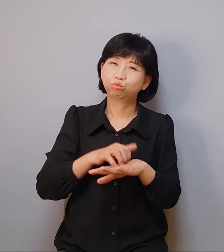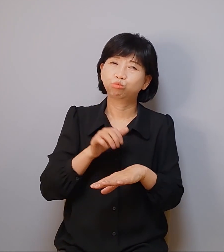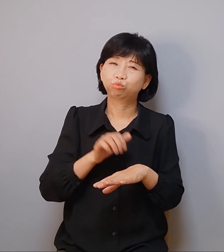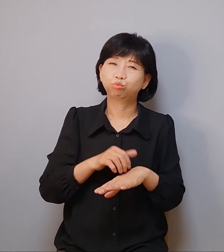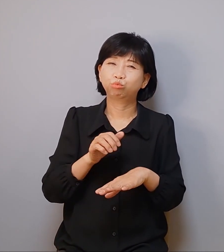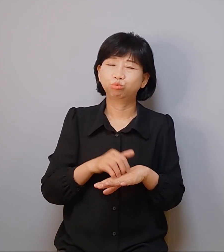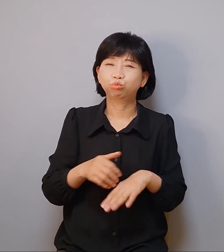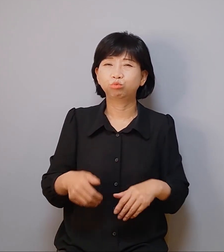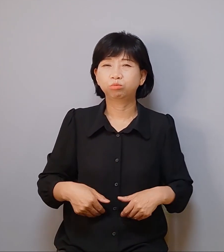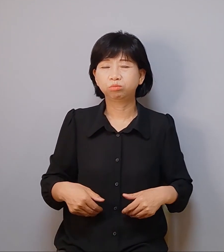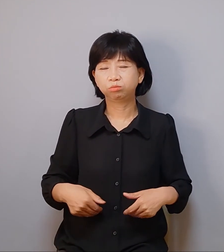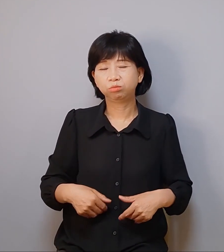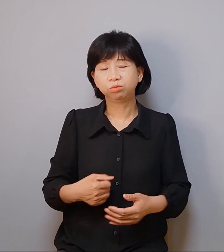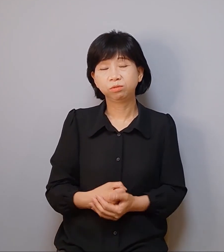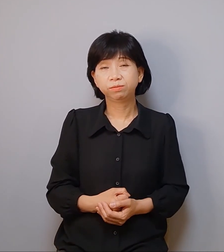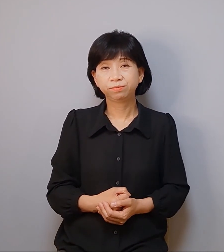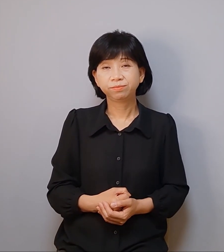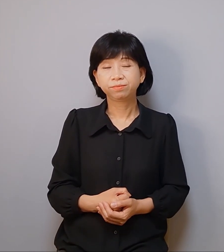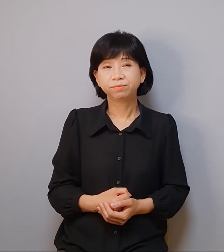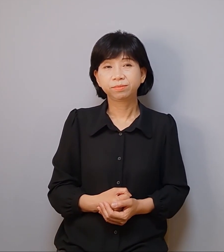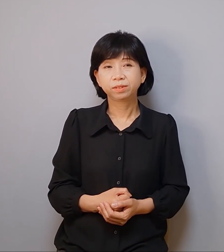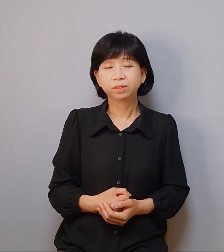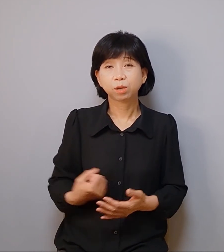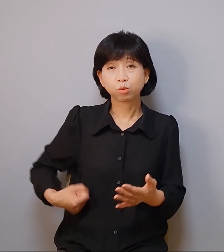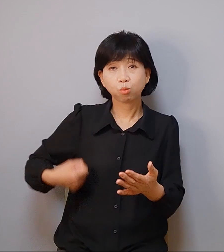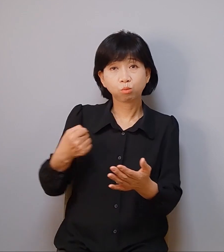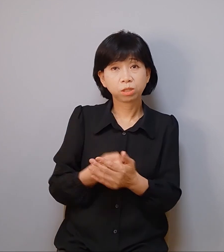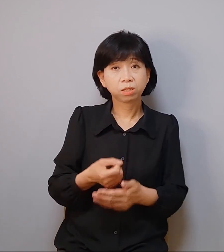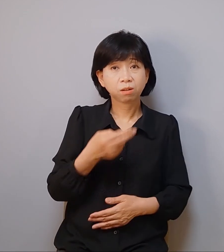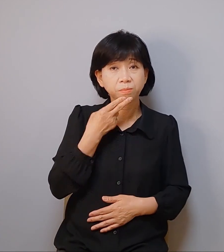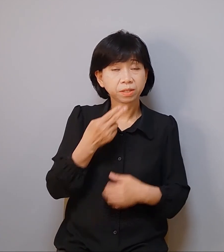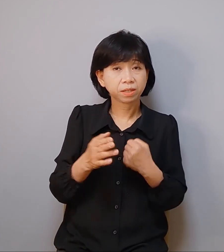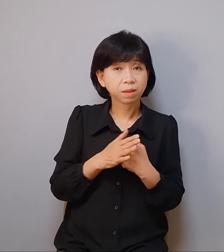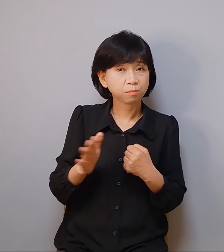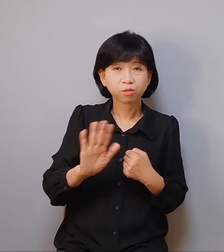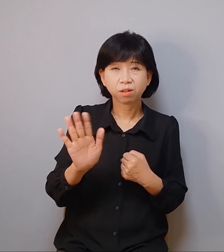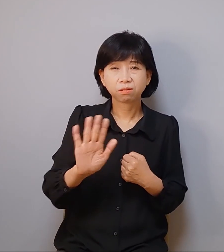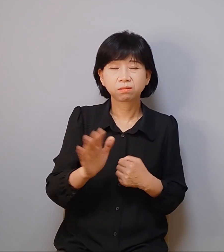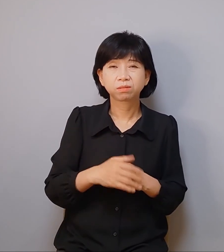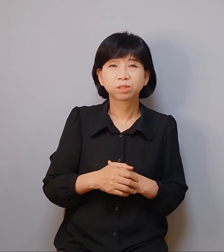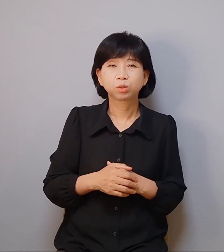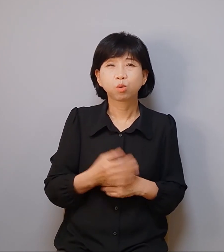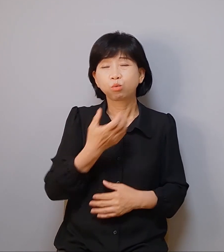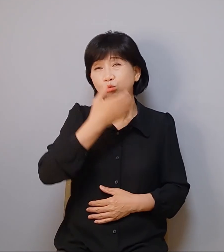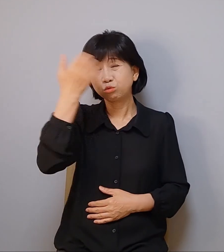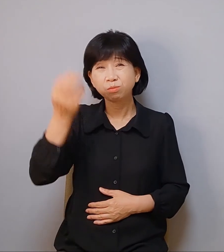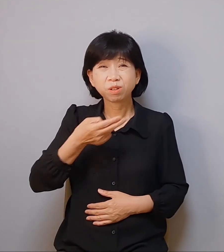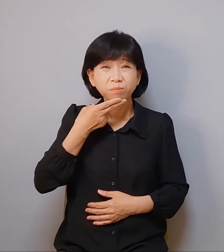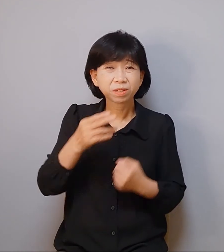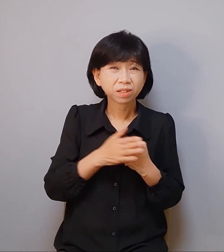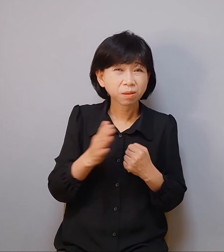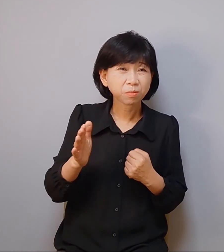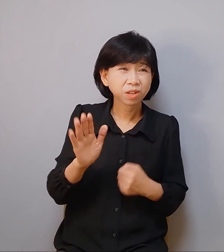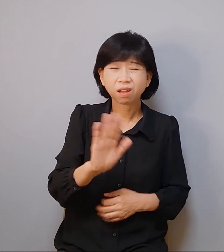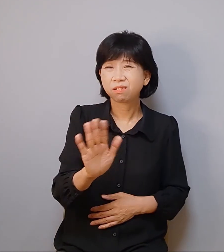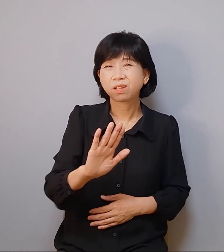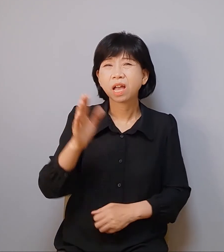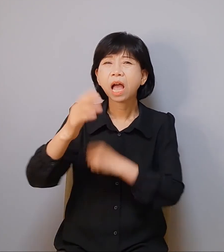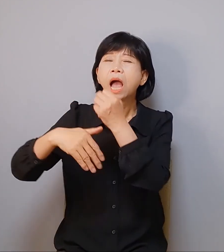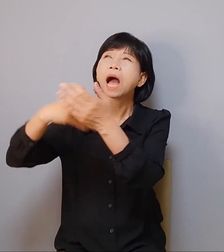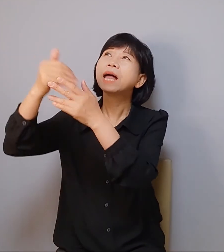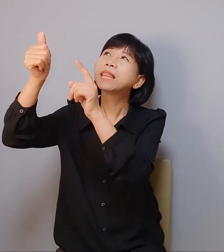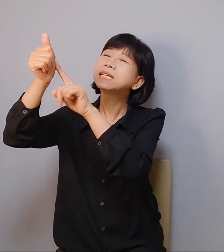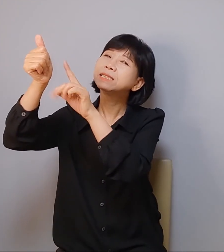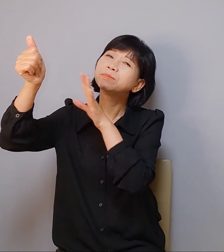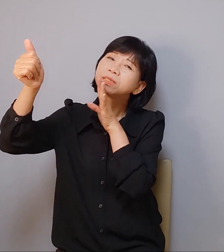꿈이 없어서가 아닙니다. 우리가 용기가 없어서, 기백이 없어서가 아니에요. 이건 하나님이 기뻐하시지 않겠다 싶은 것들은